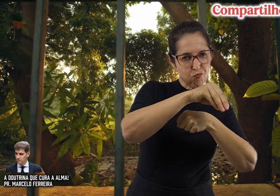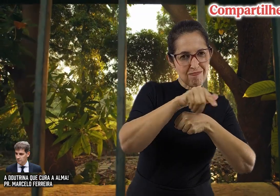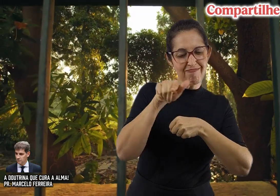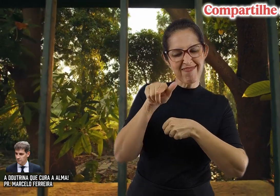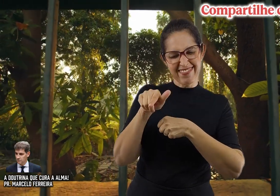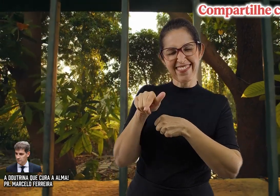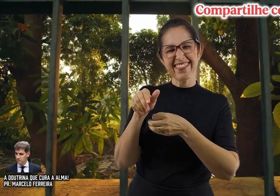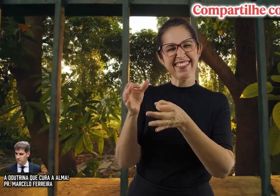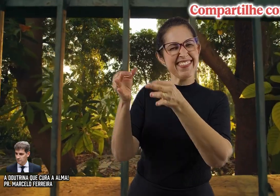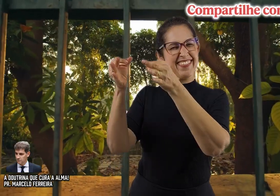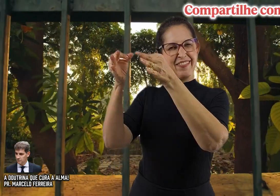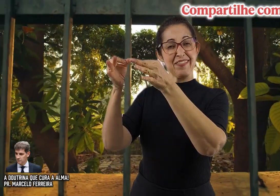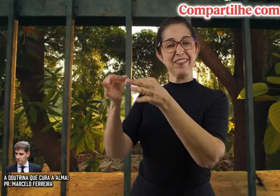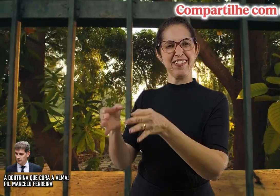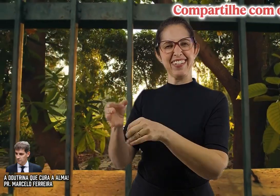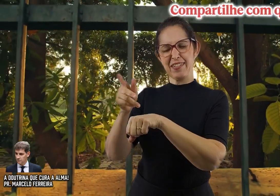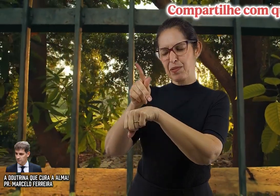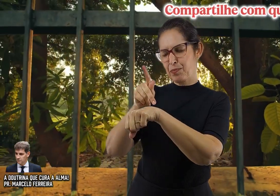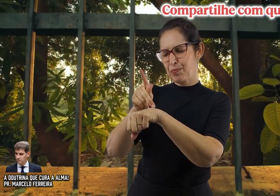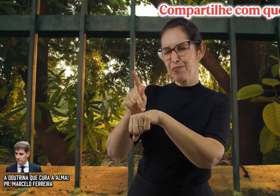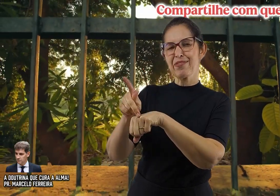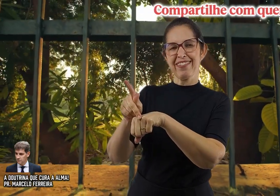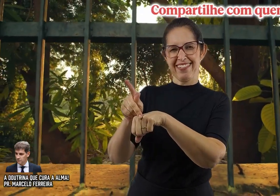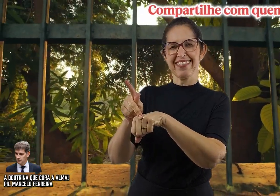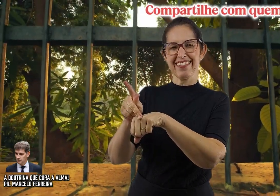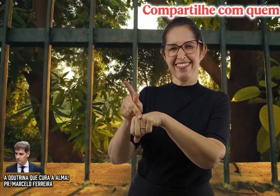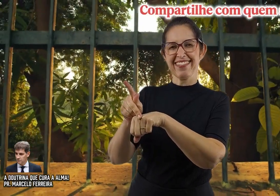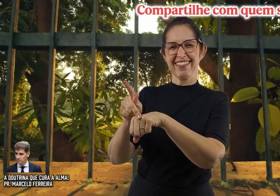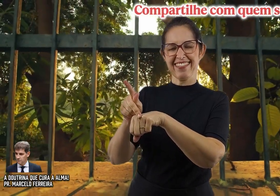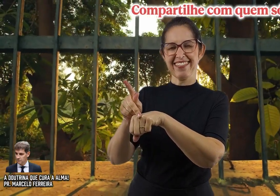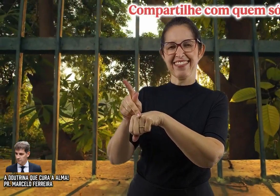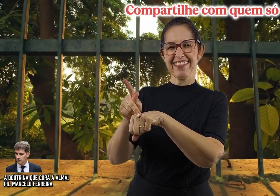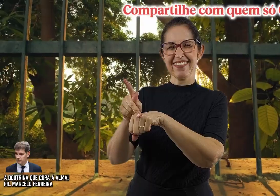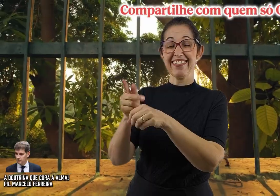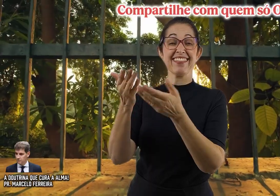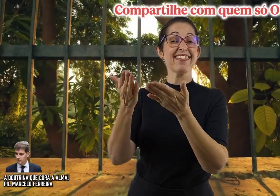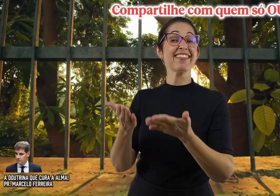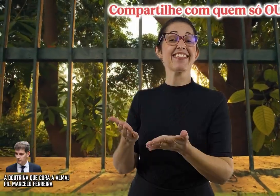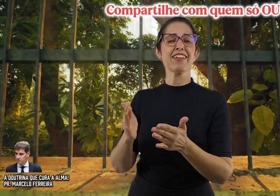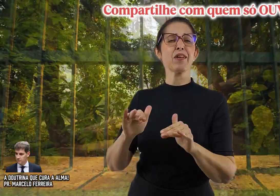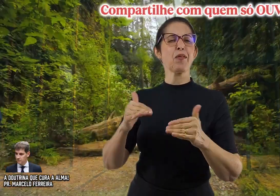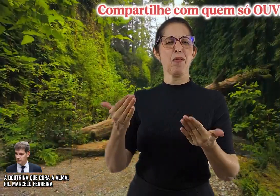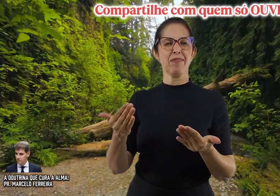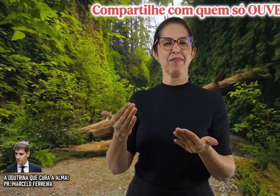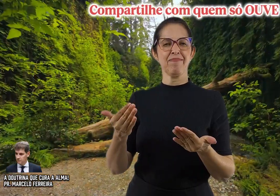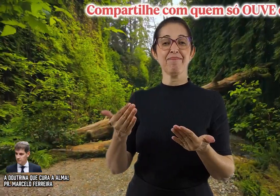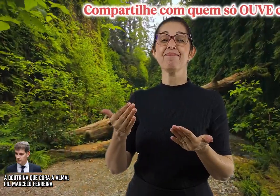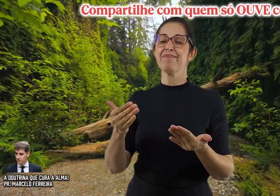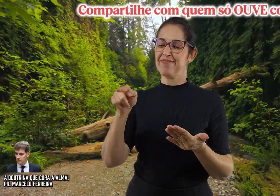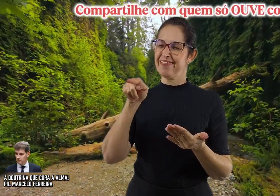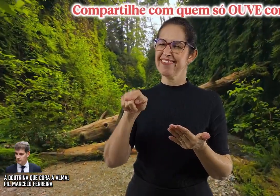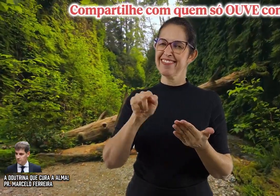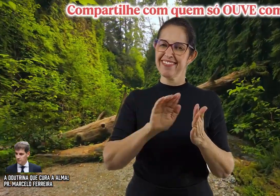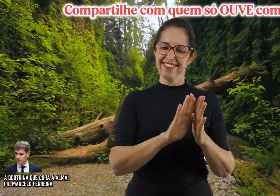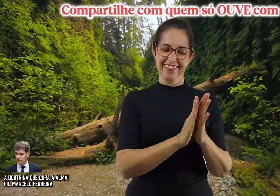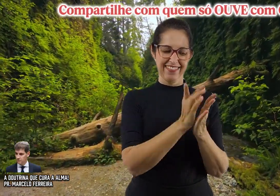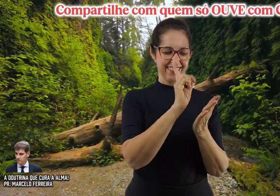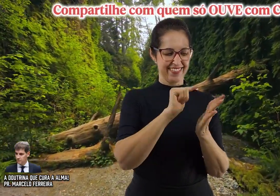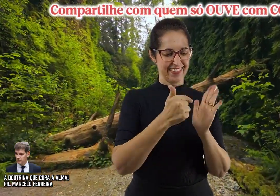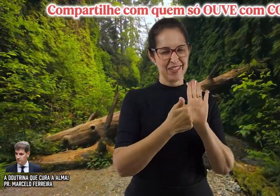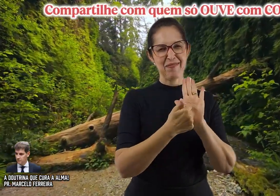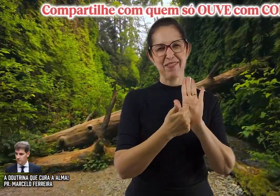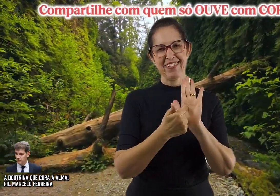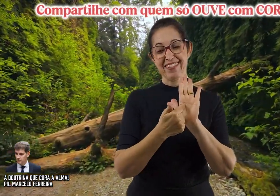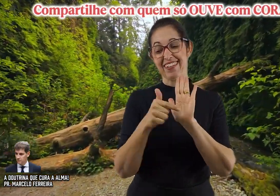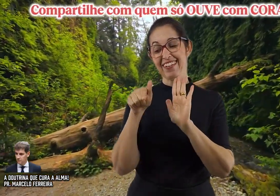é saudável. E essa doutrina é a doutrina da palavra de Deus. É